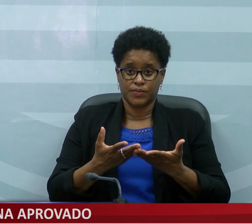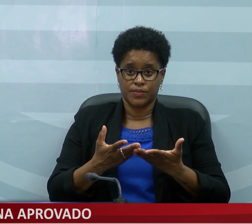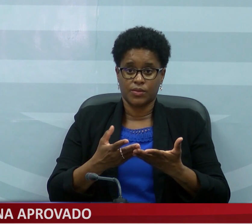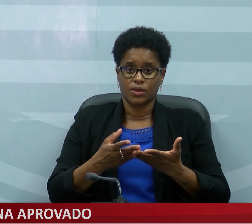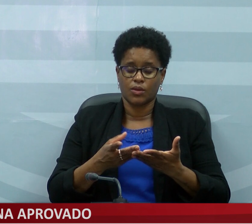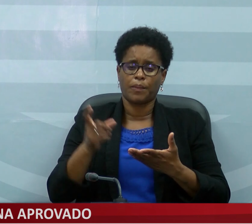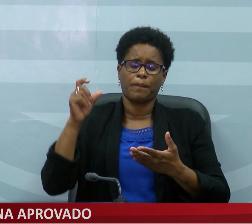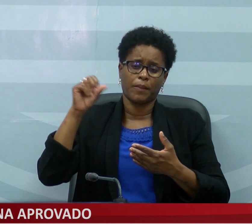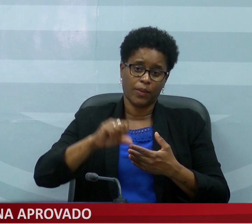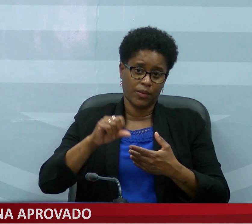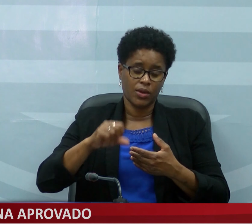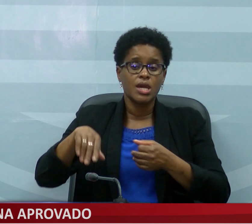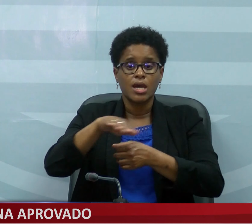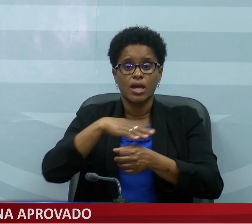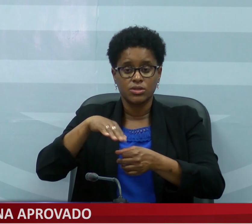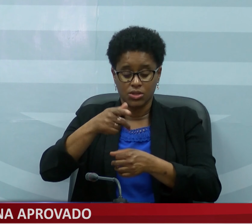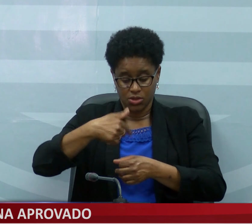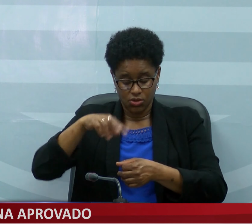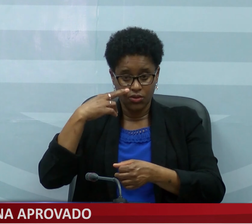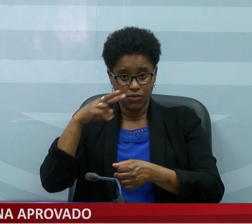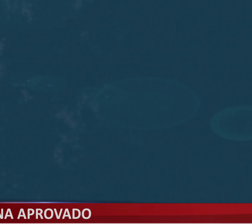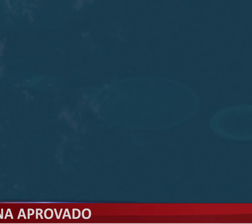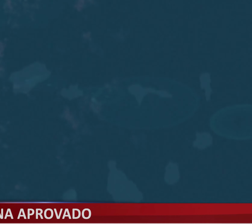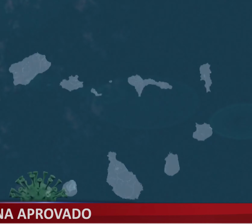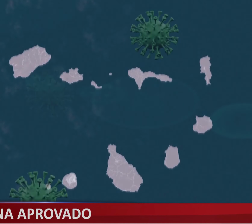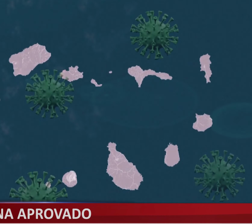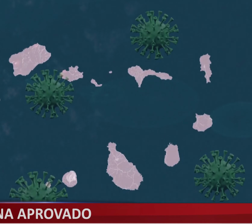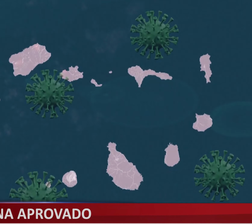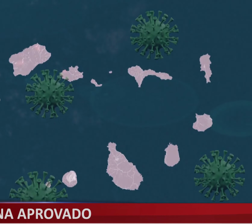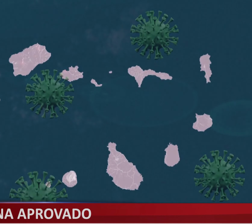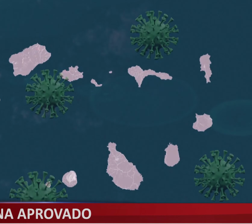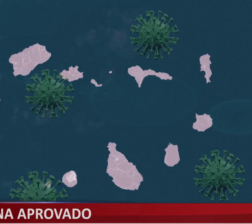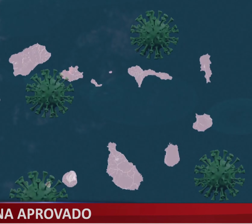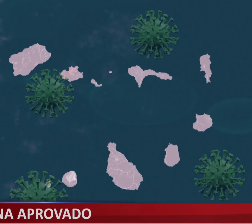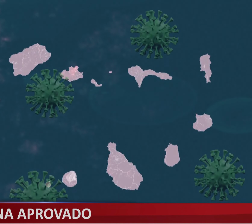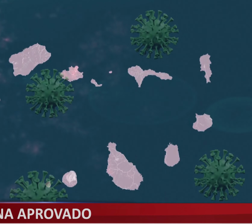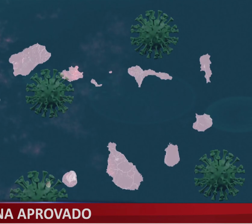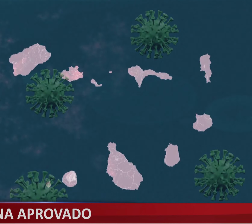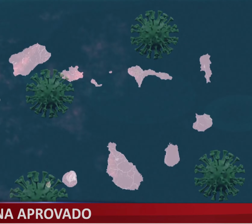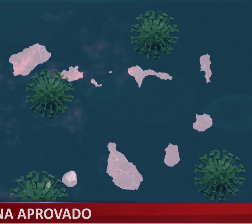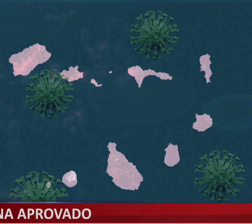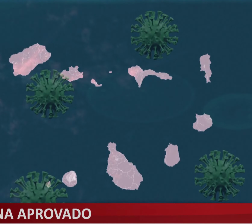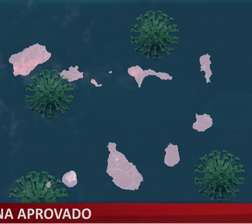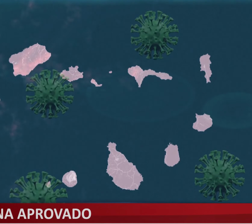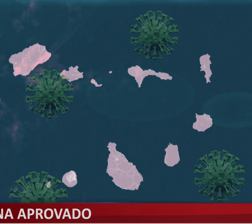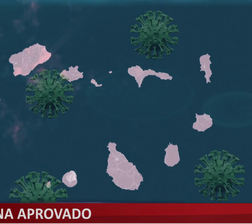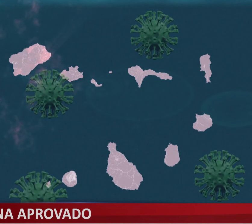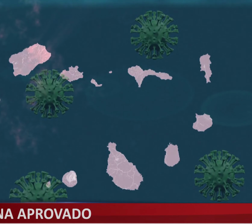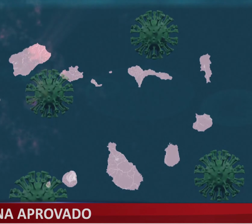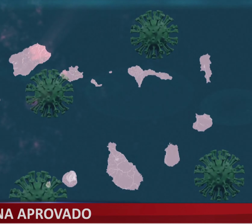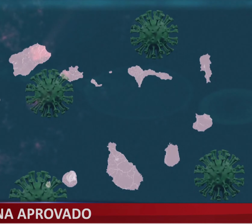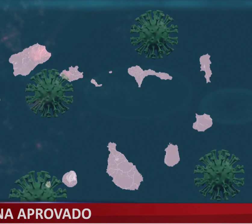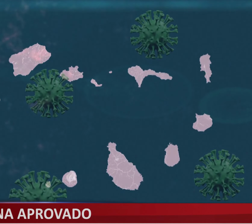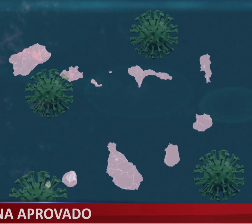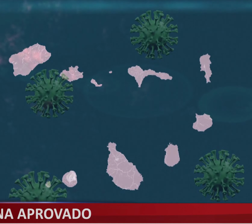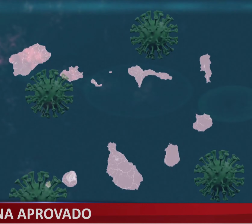piora da situação que nós nos encontramos neste momento neste Vanguarda faz o país já estou mais 41 novos